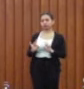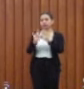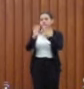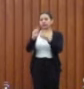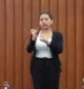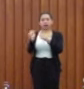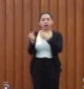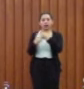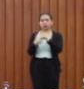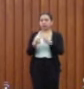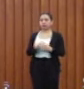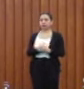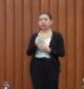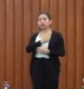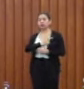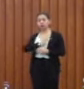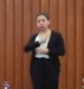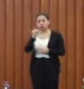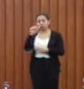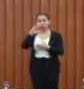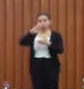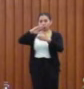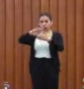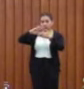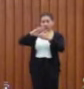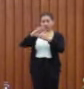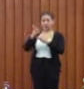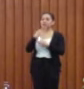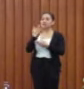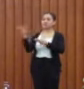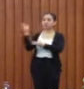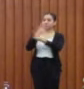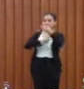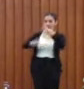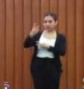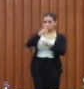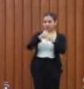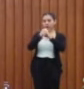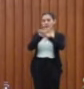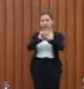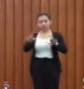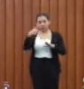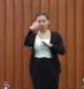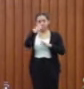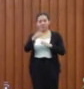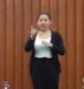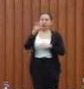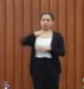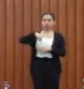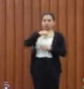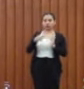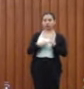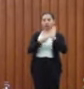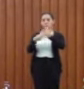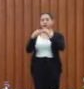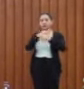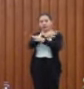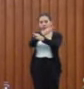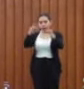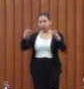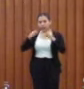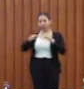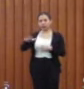un gusto recibirlos y compartir esta información y contribuir al debate público de estas problemáticas y